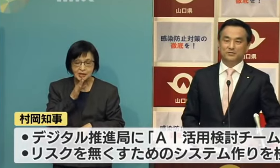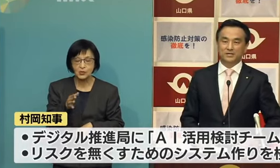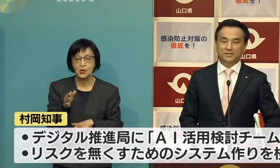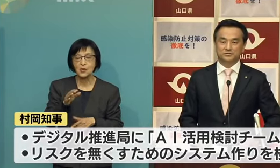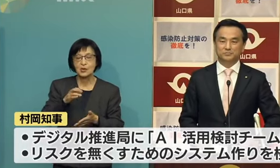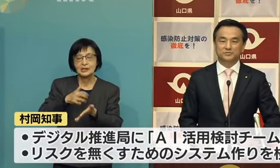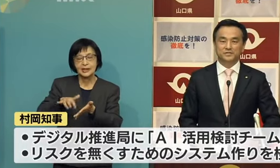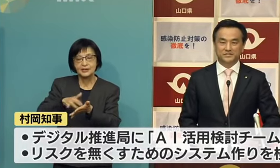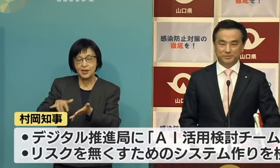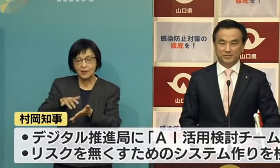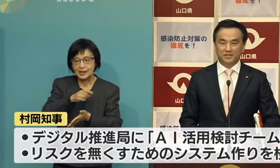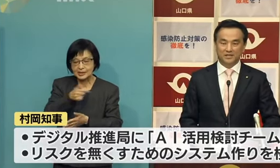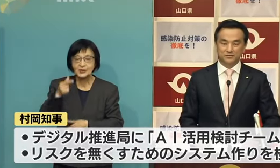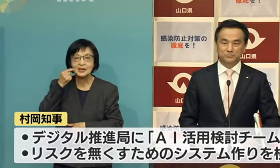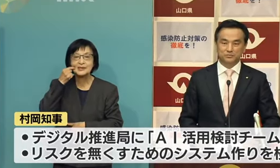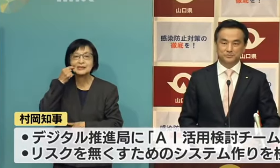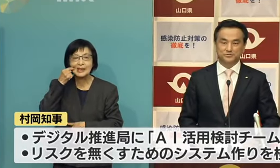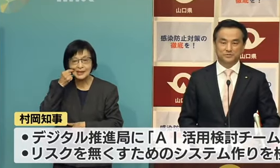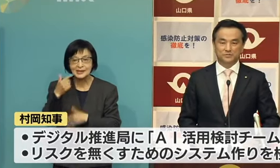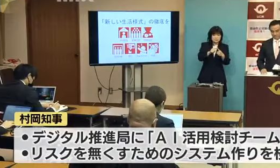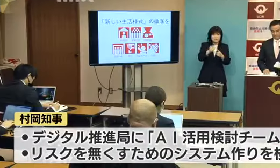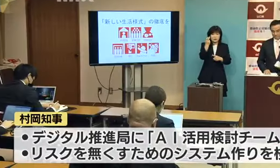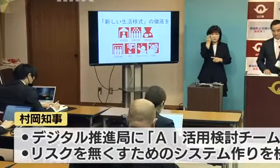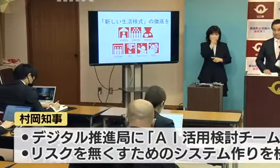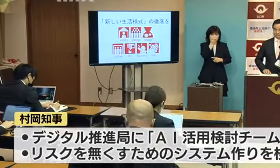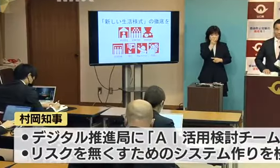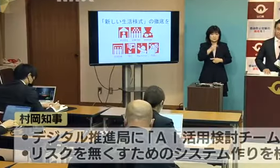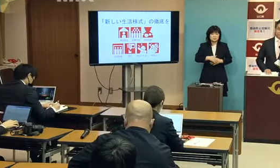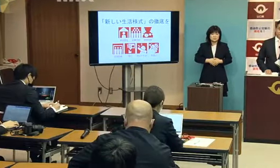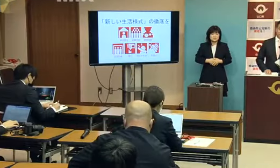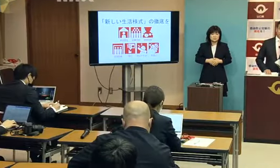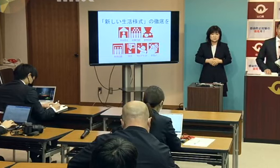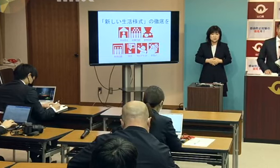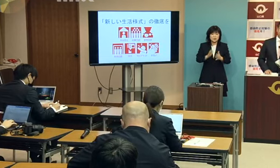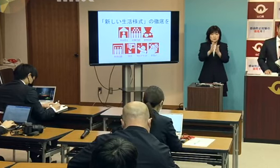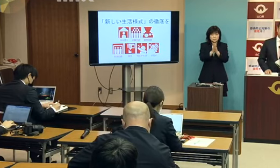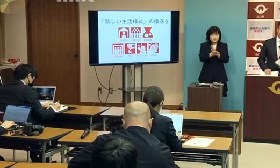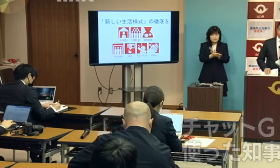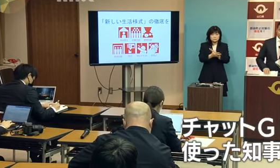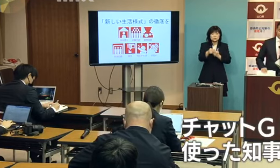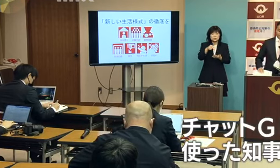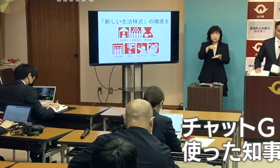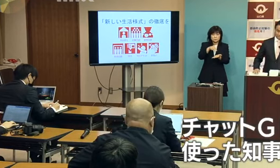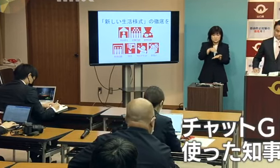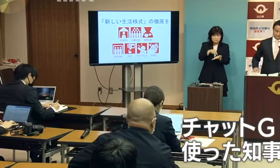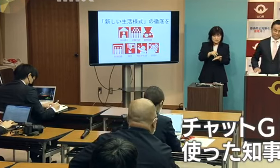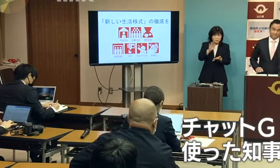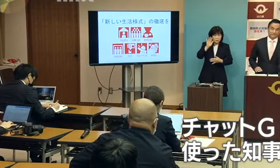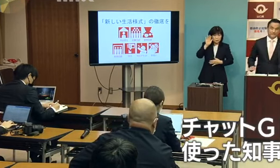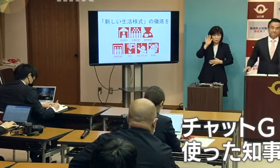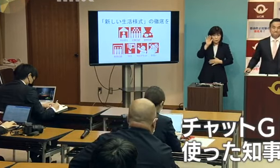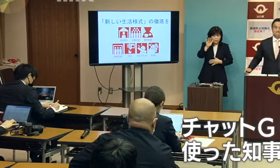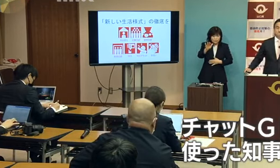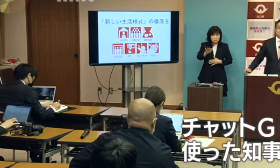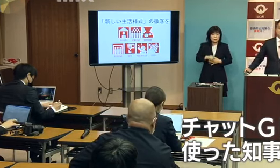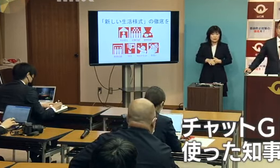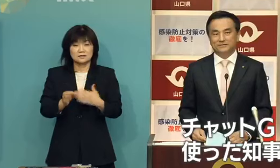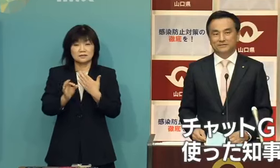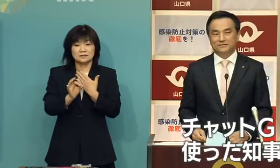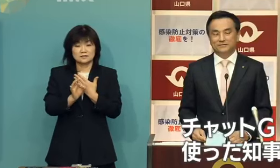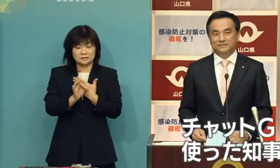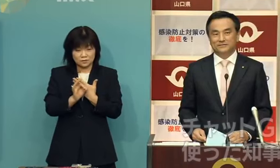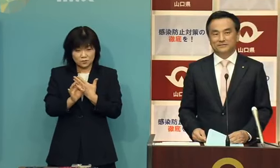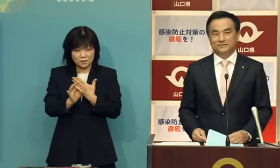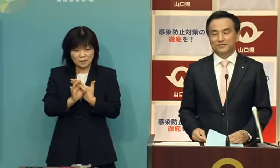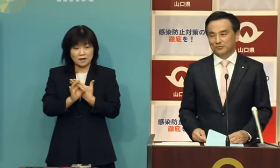スクをなくすためのシステム作りを検討していくということです。チャット GPT を使ったという村岡知事